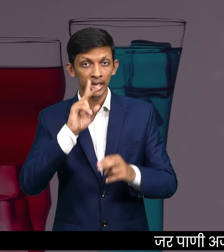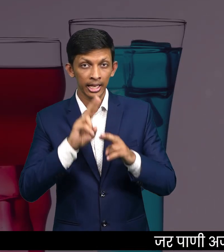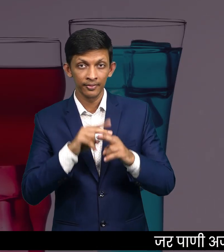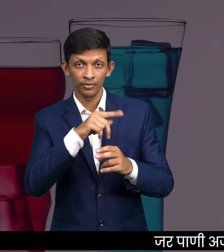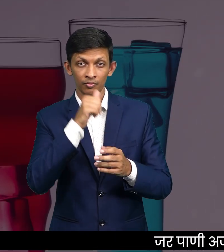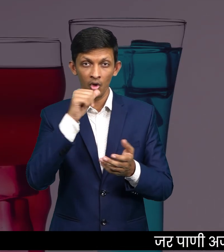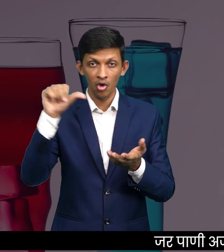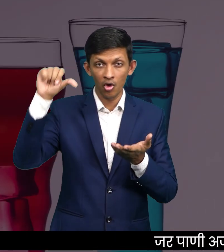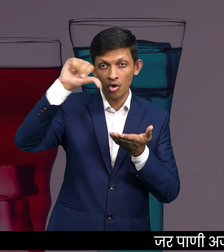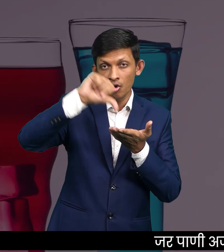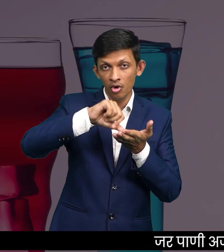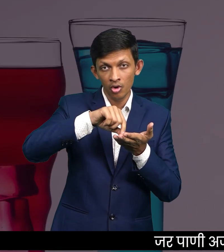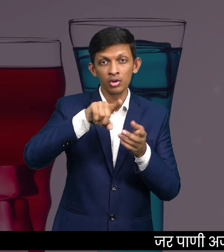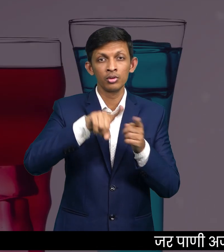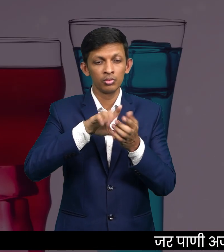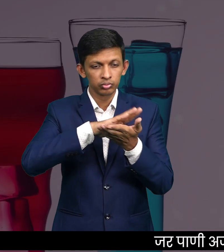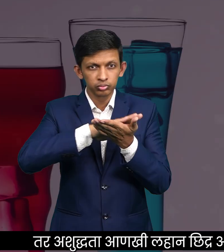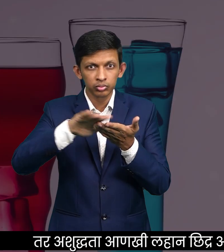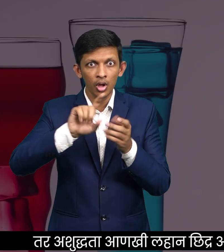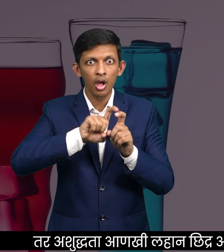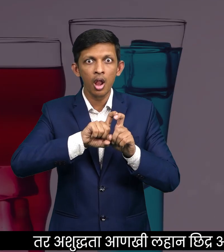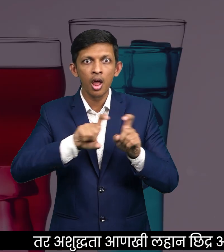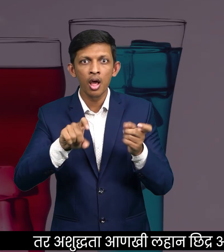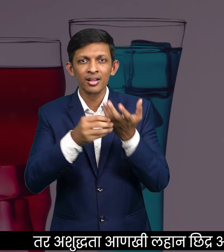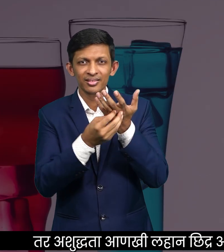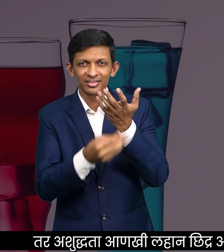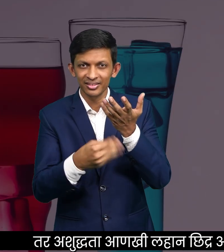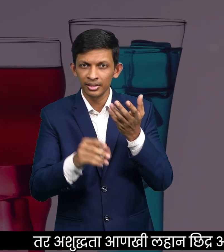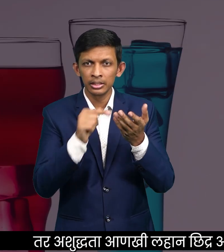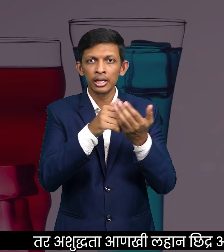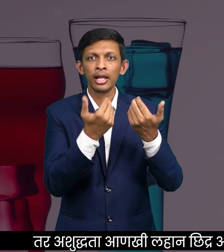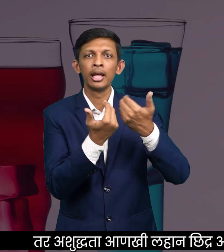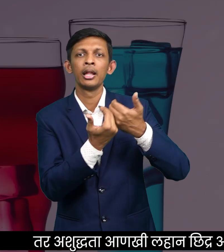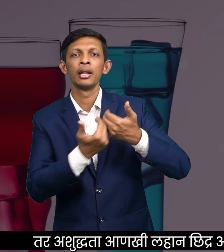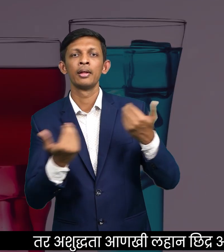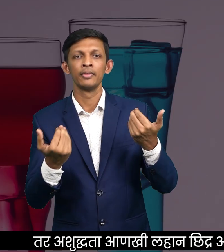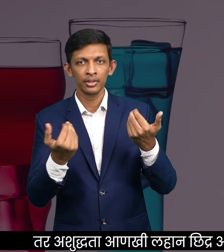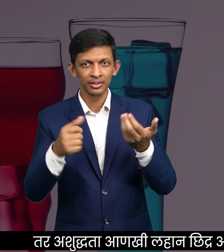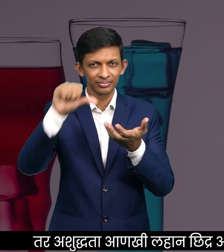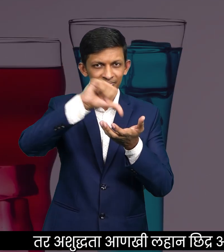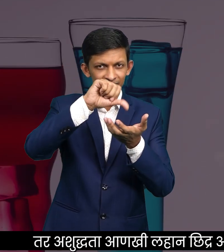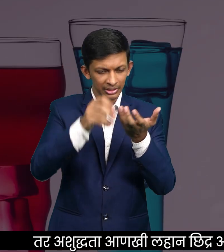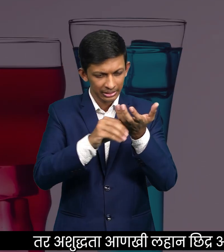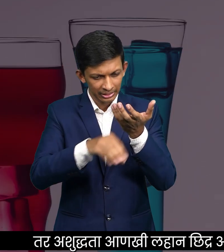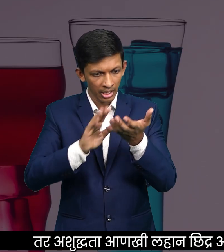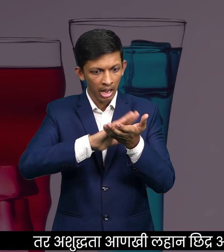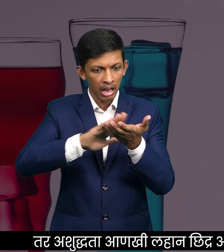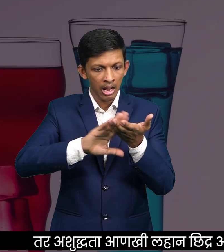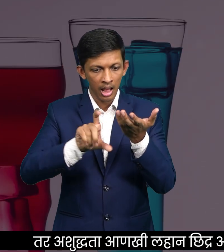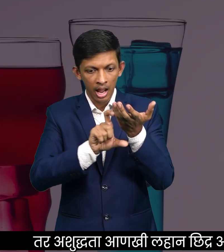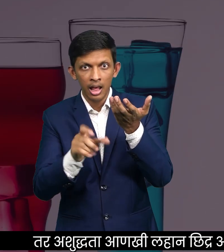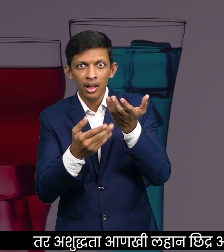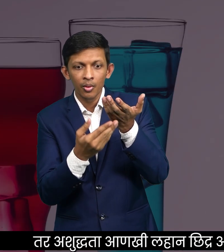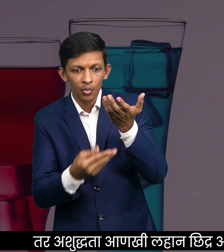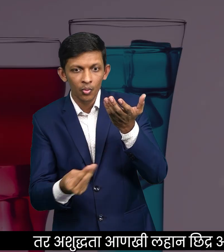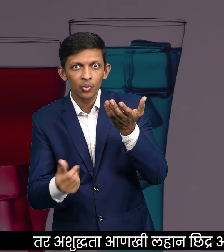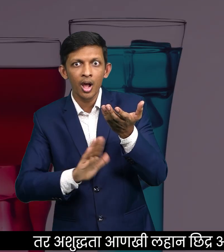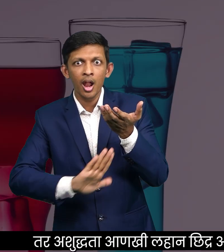जर पाणी अजूनही गढूळ असेल तर अशुद्धता आणखीन लहान छिद्र असलेल्या फिल्टरद्वारे वेगळे करता येतात.